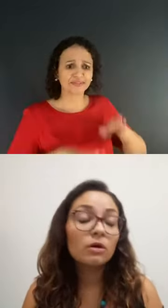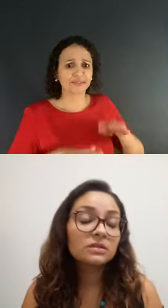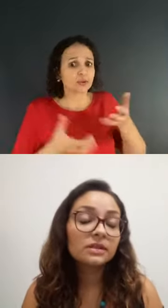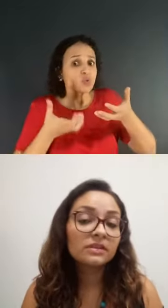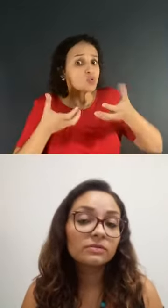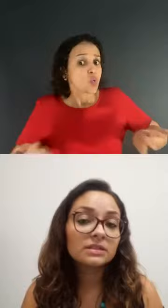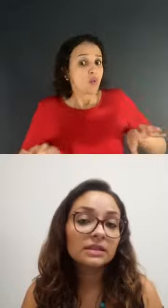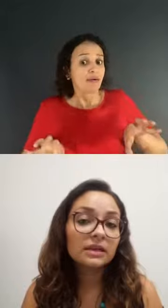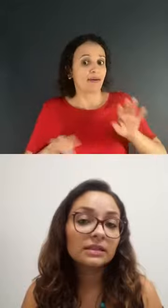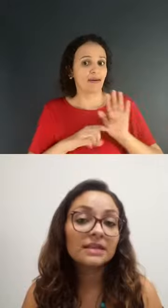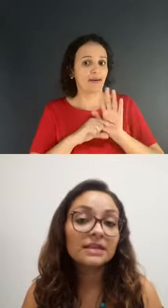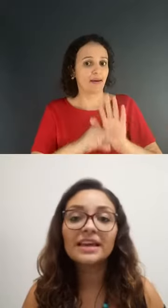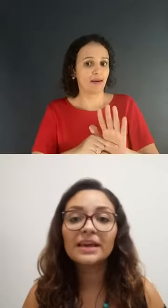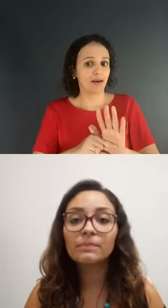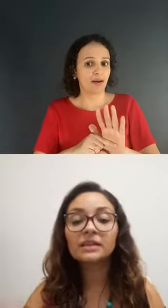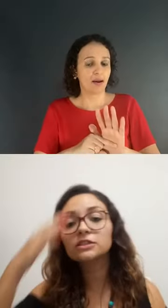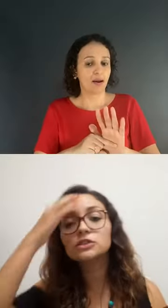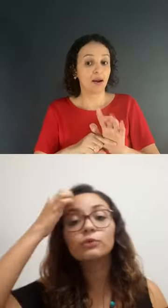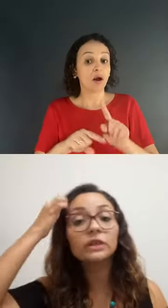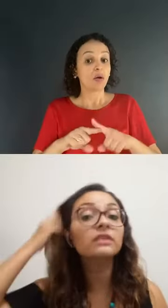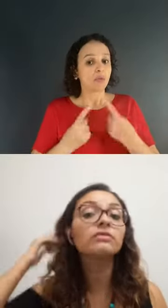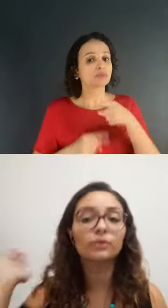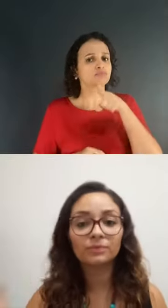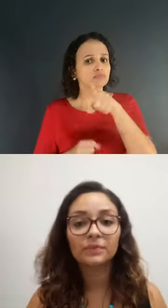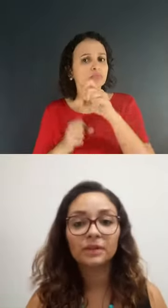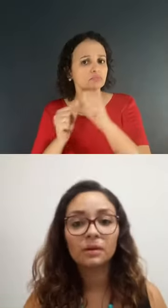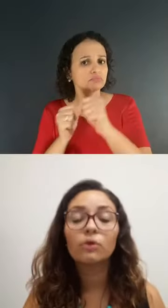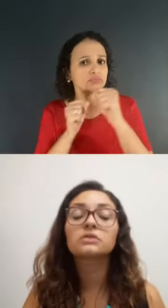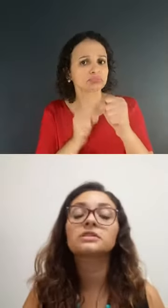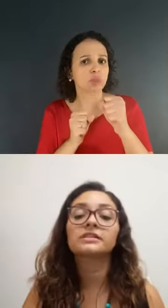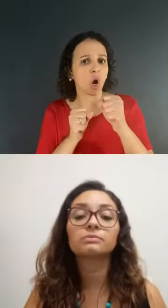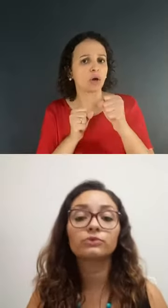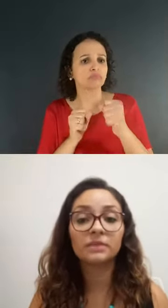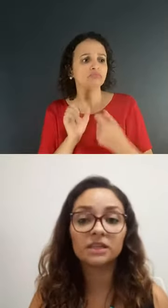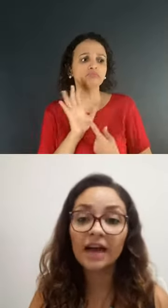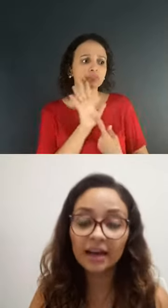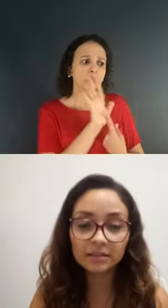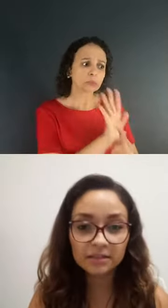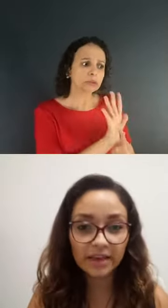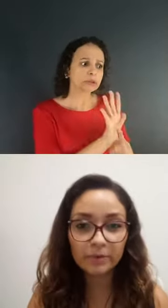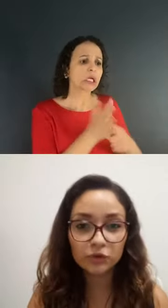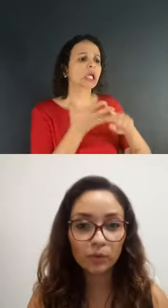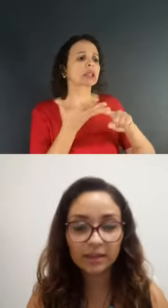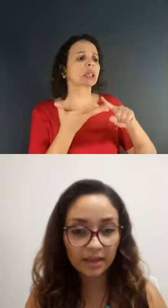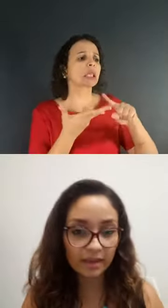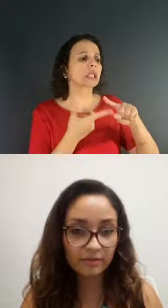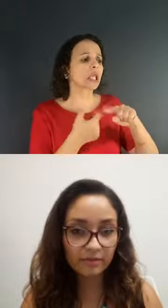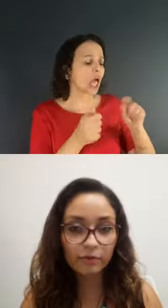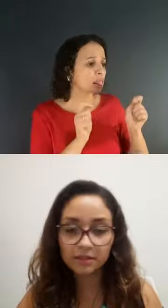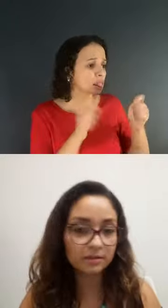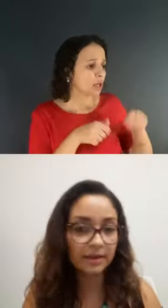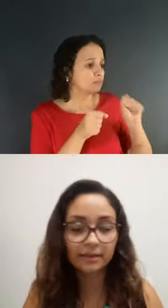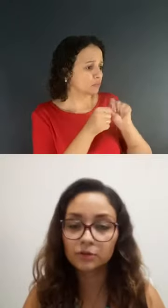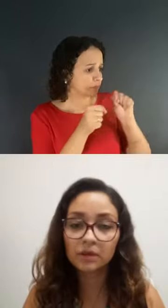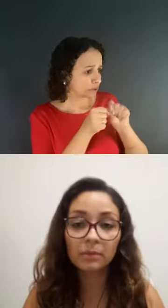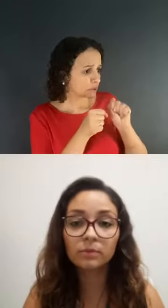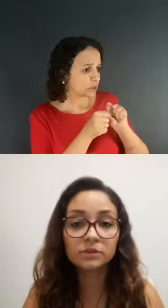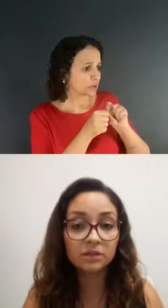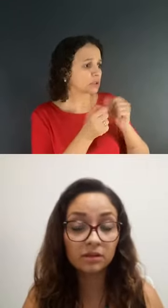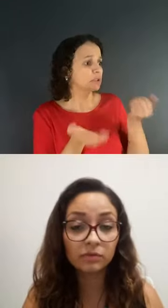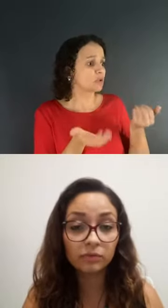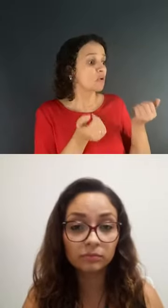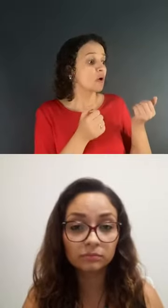Mas mostre que você está sempre ali disponível. Mostre as possibilidades que a pessoa tem fora desse